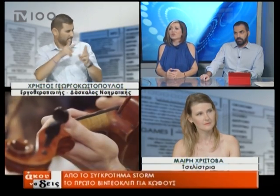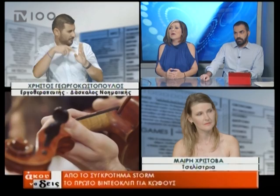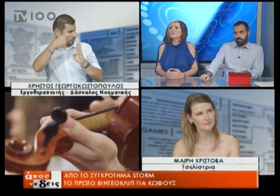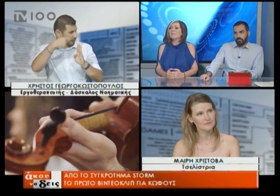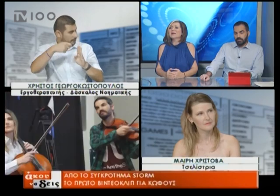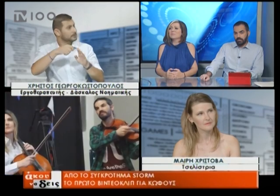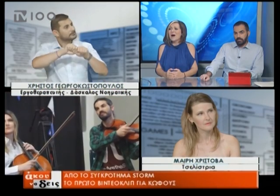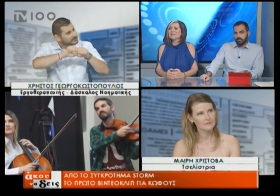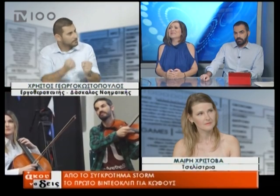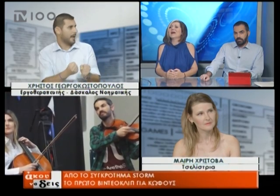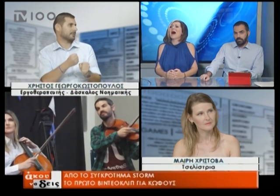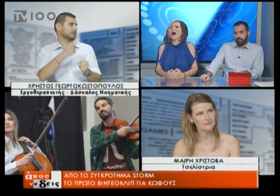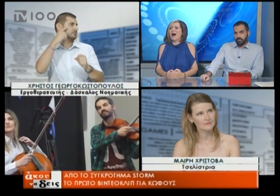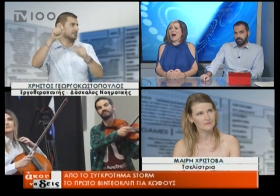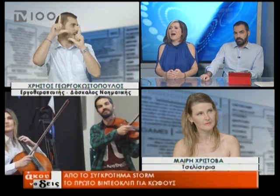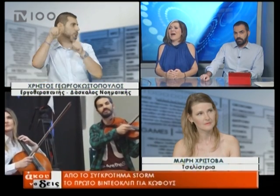λάθος.